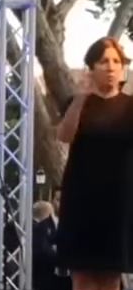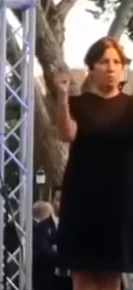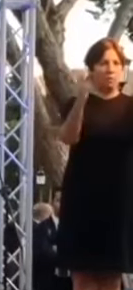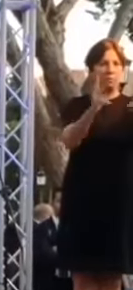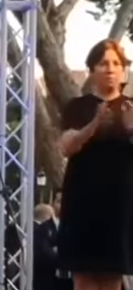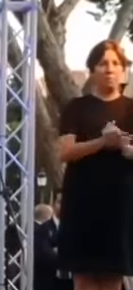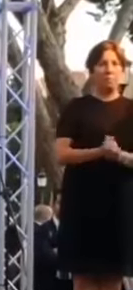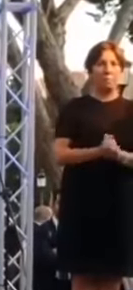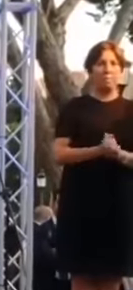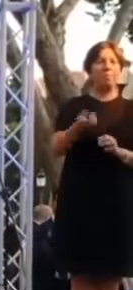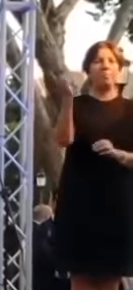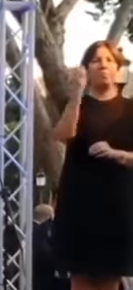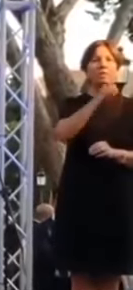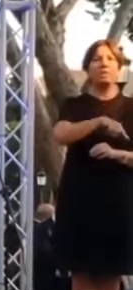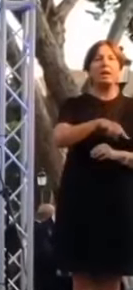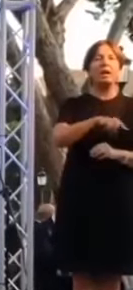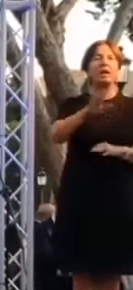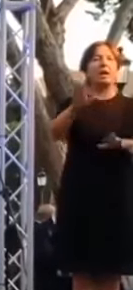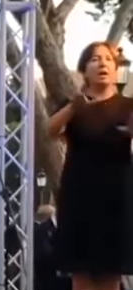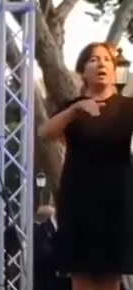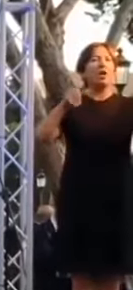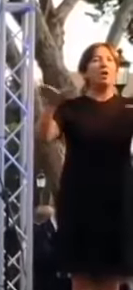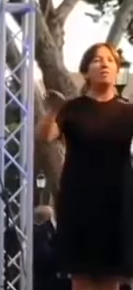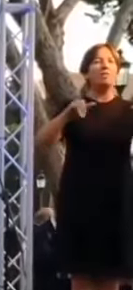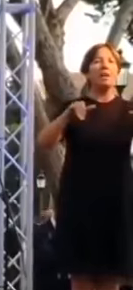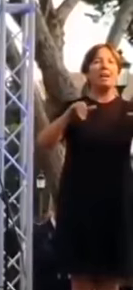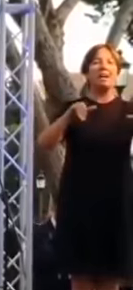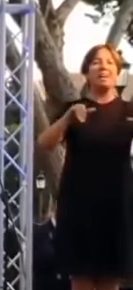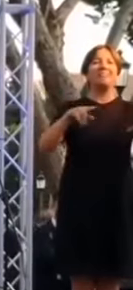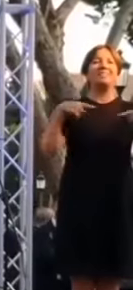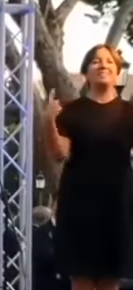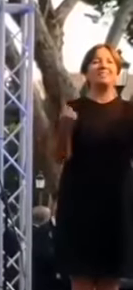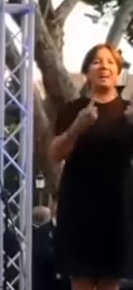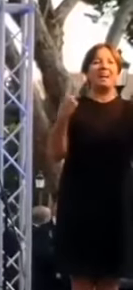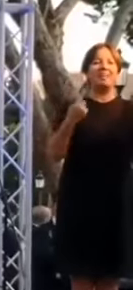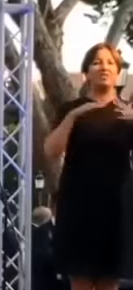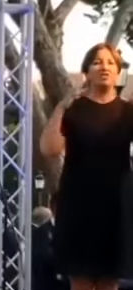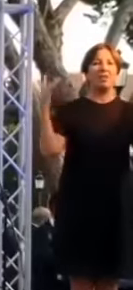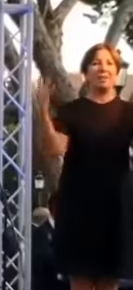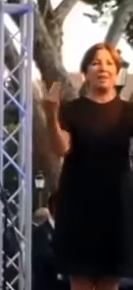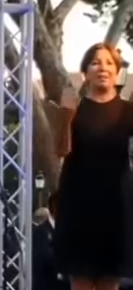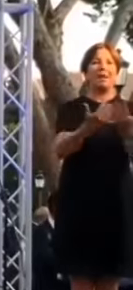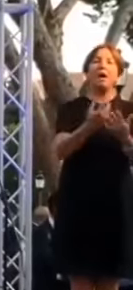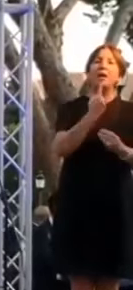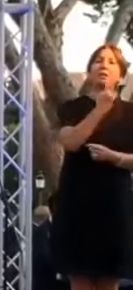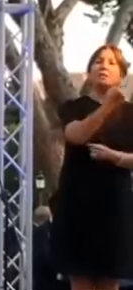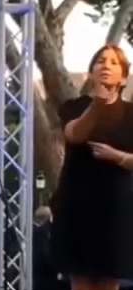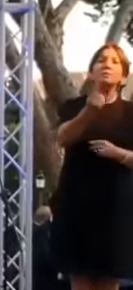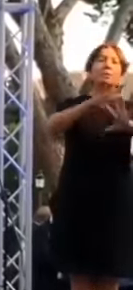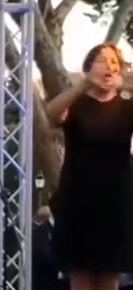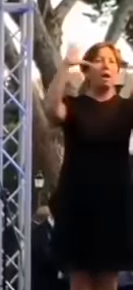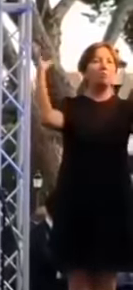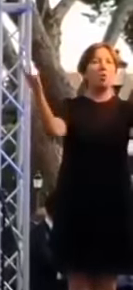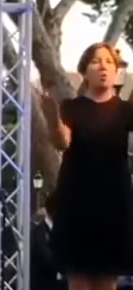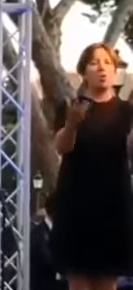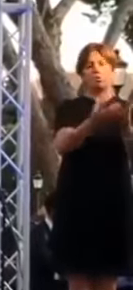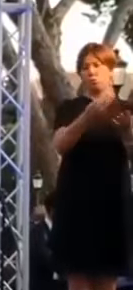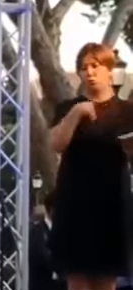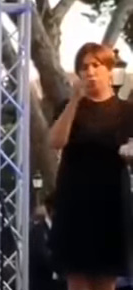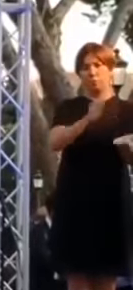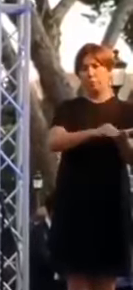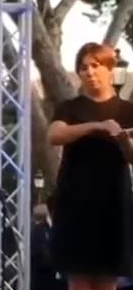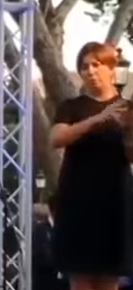davvero, ma anche la roba di convocare questi stati generali per dire praticamente all'universo mondo,